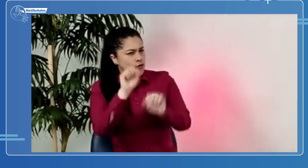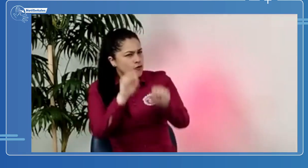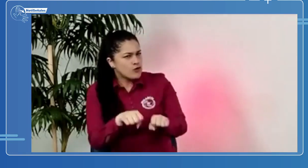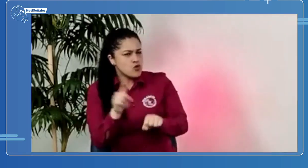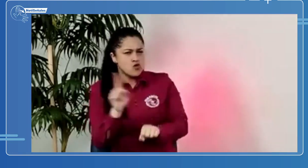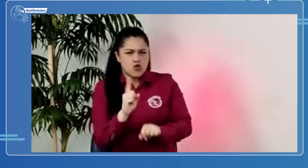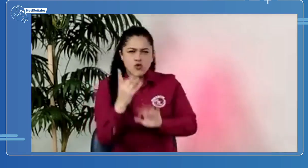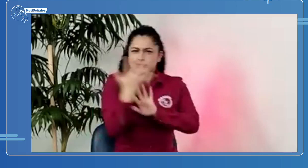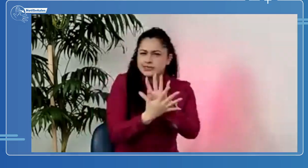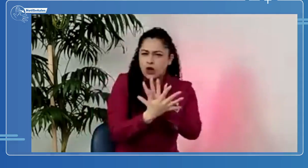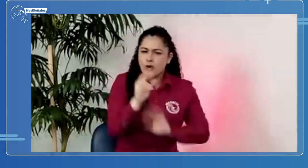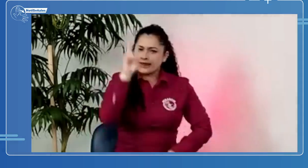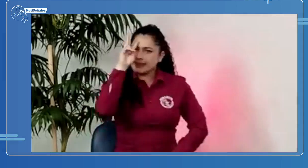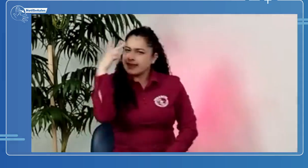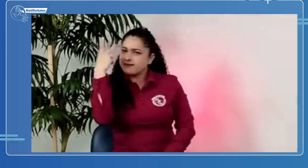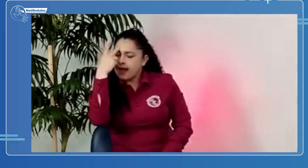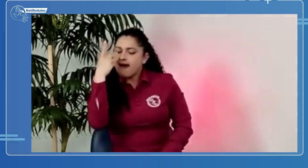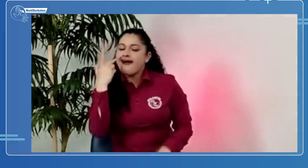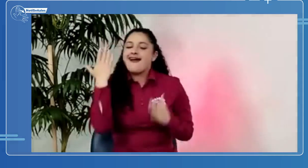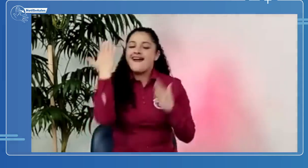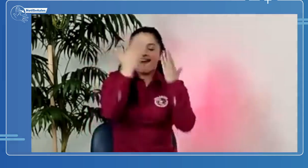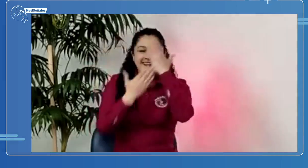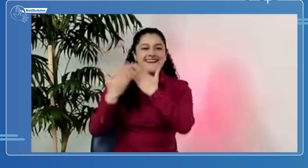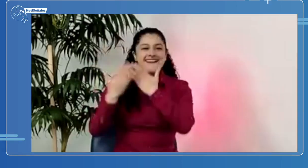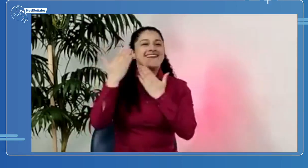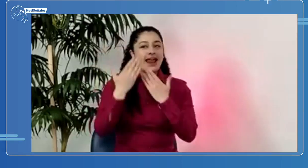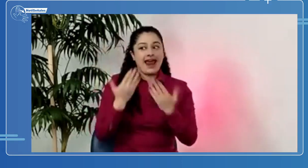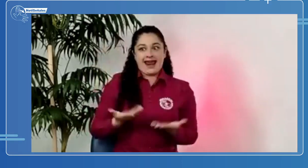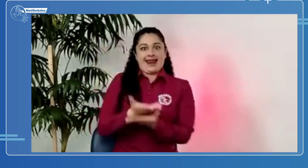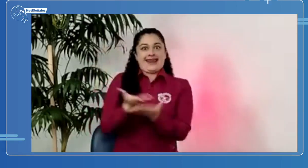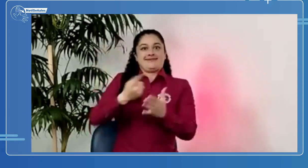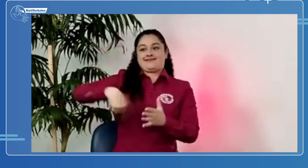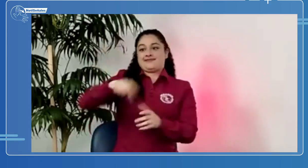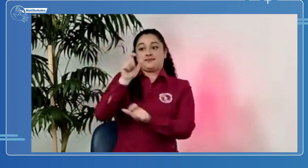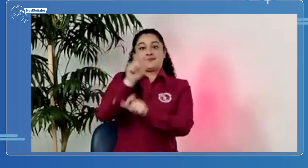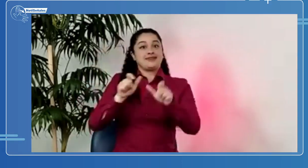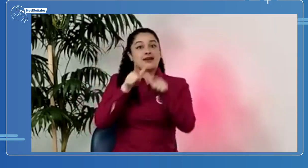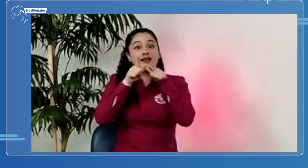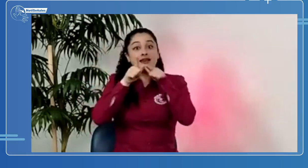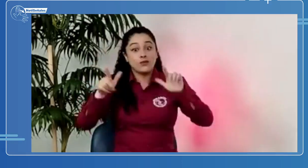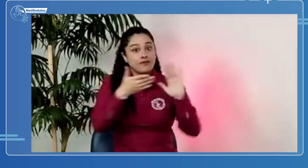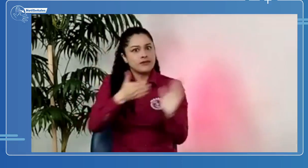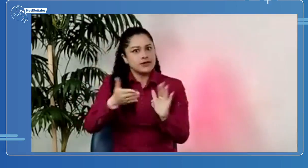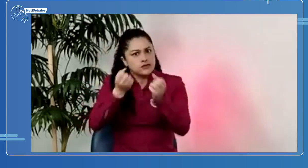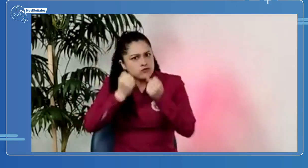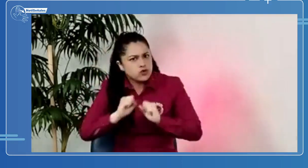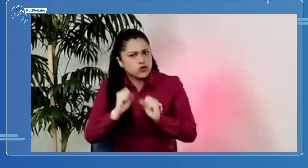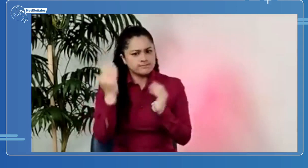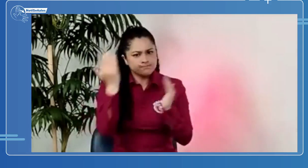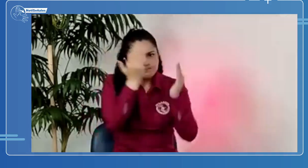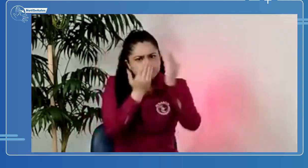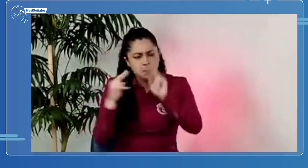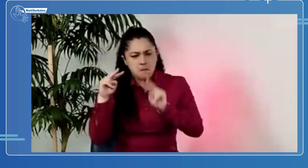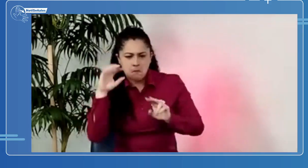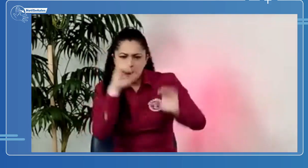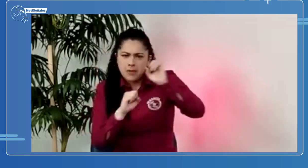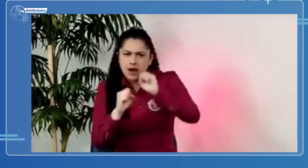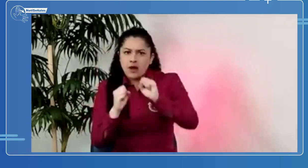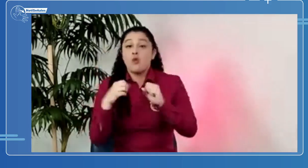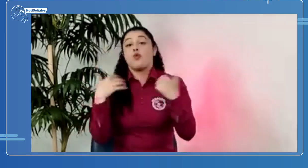en el 2021, pero cómo va este tema, cómo va este término, se analizaron estos términos escogidos